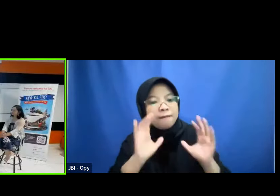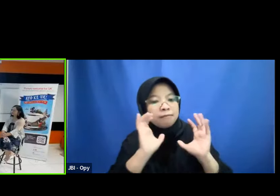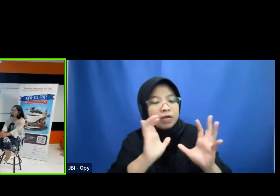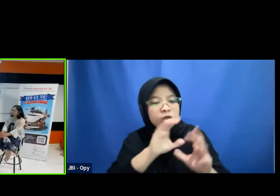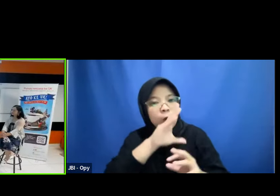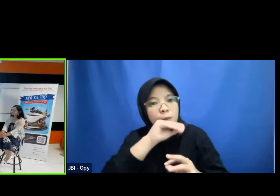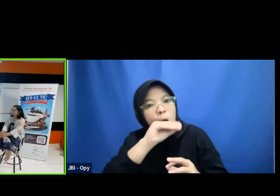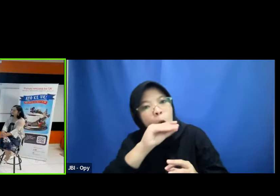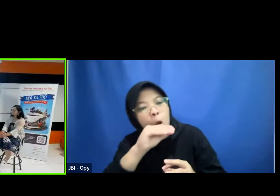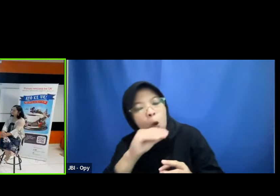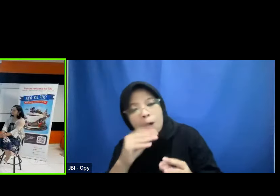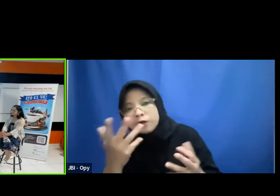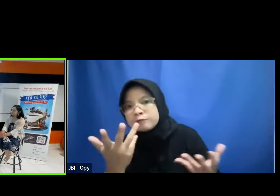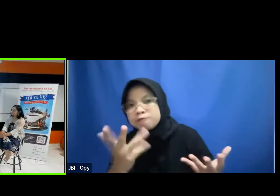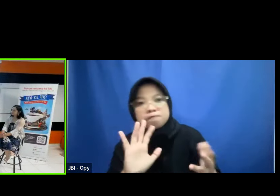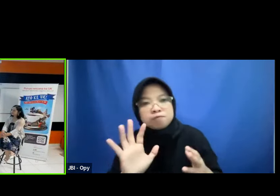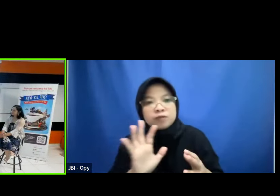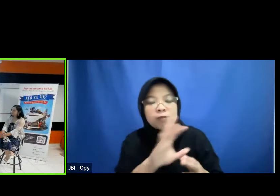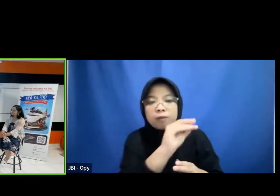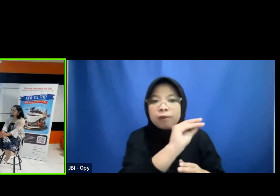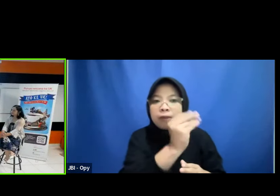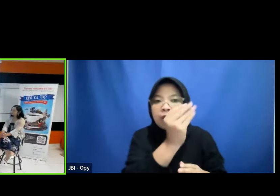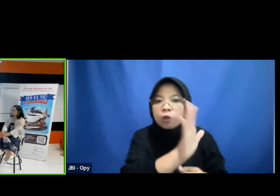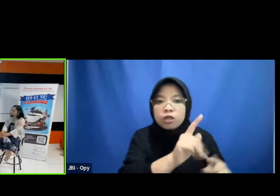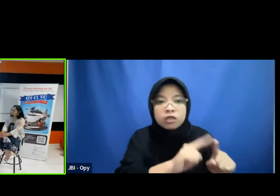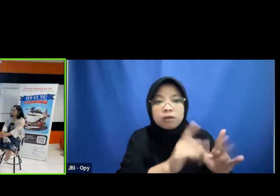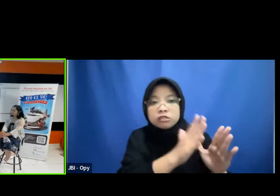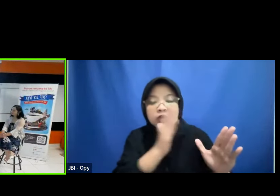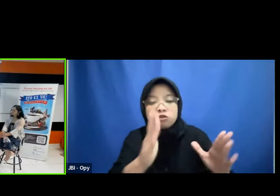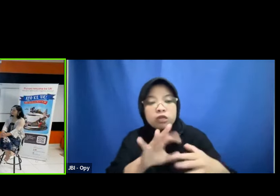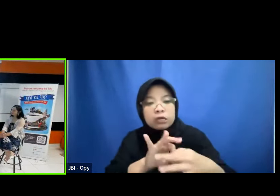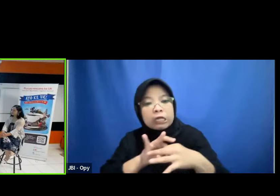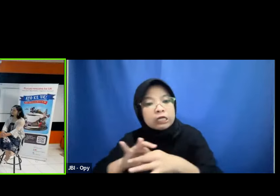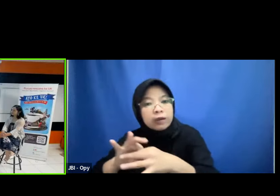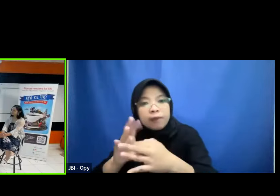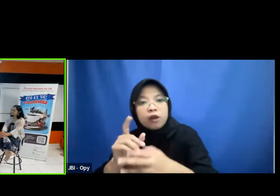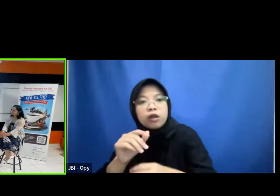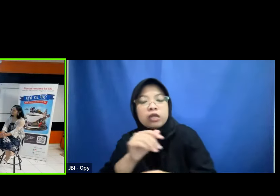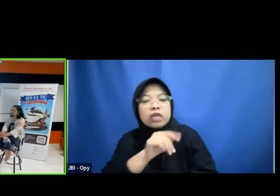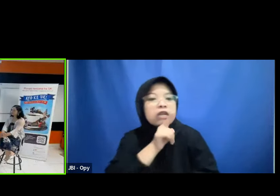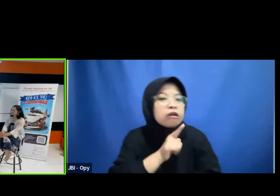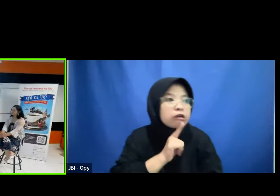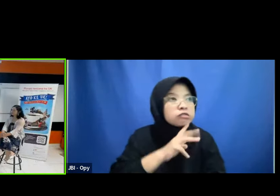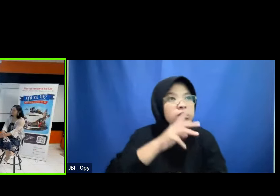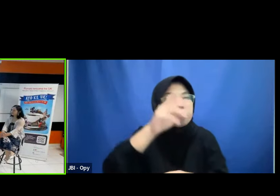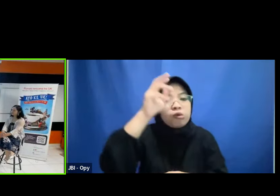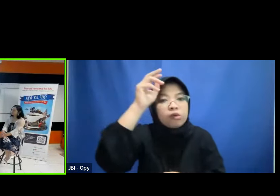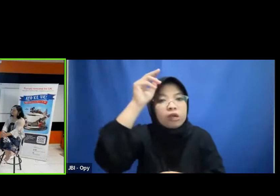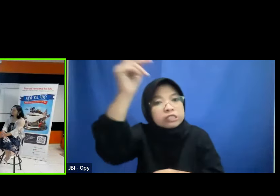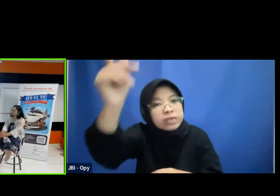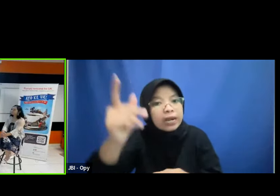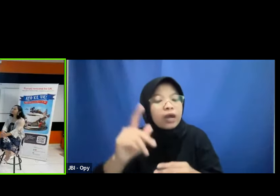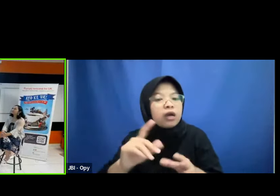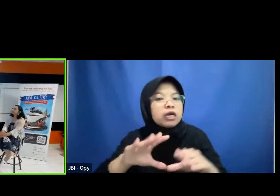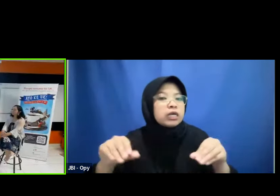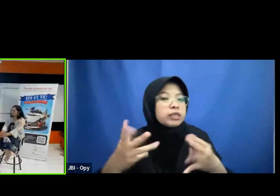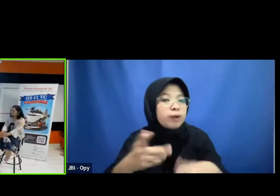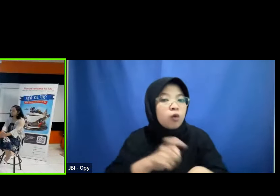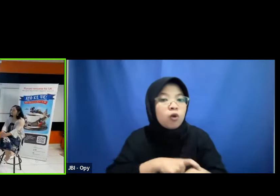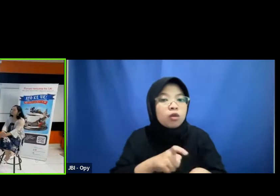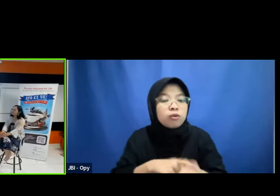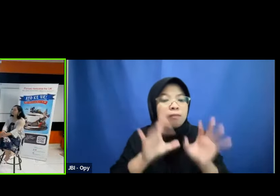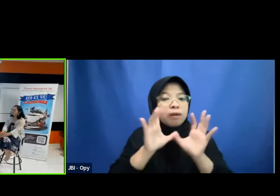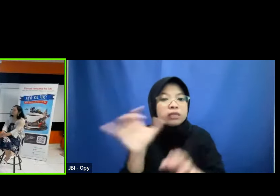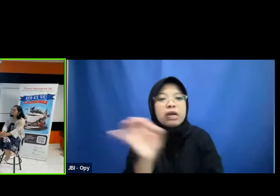ngomong di eh leadership tapi kemudian nanti networking study in the UK sama Kier plannya jadi kayak kayak enggak bisa punya waktu yang